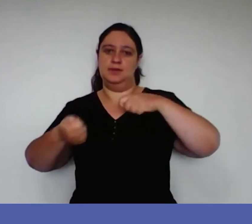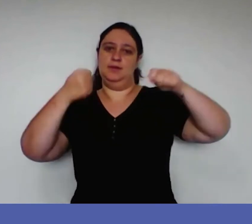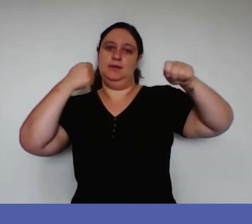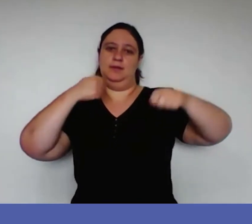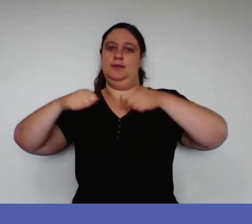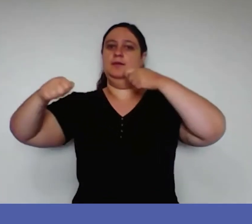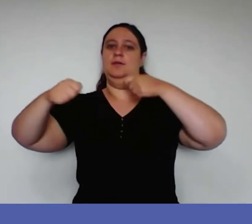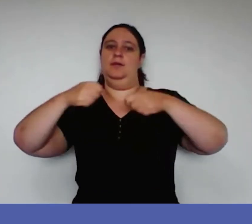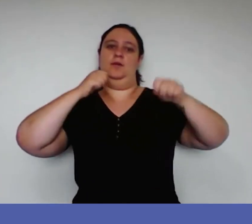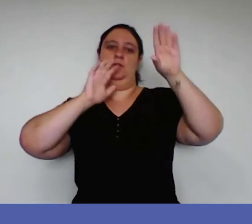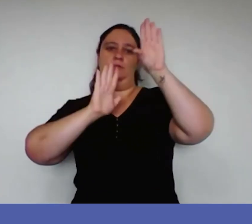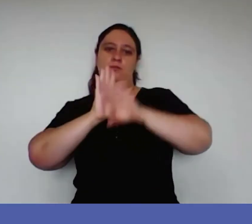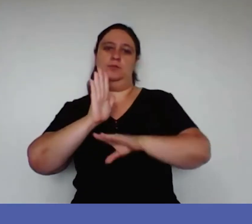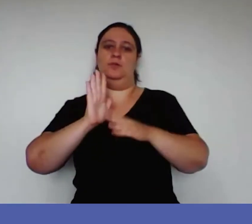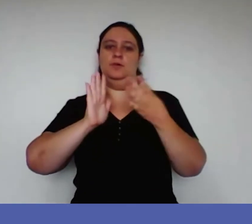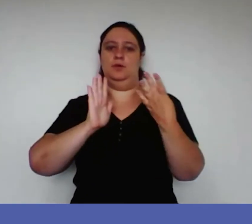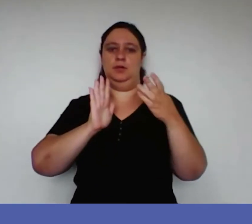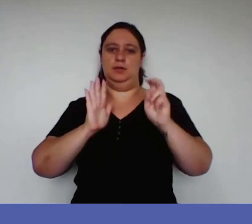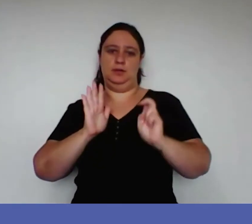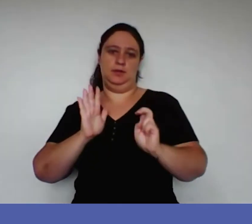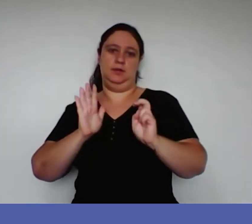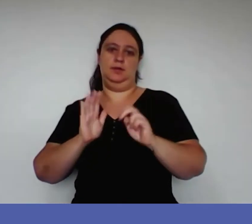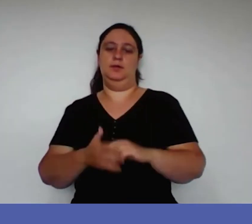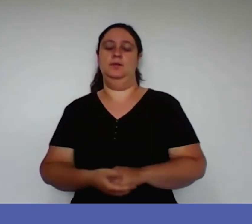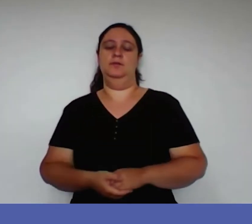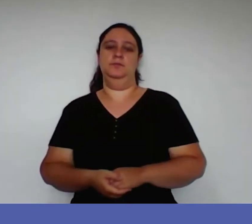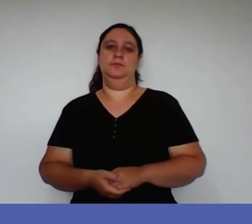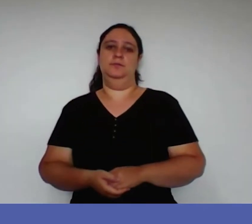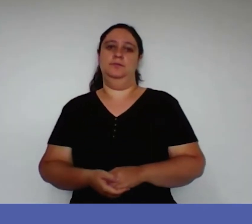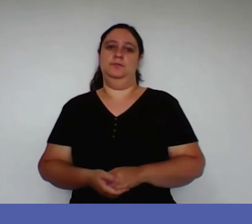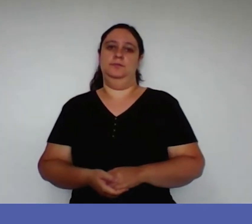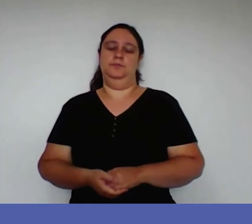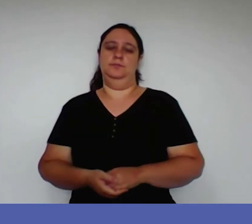nos Salmos 45?